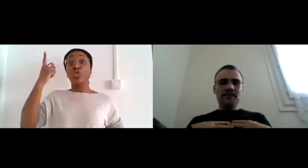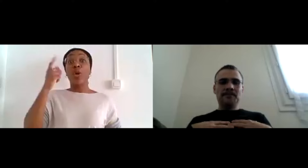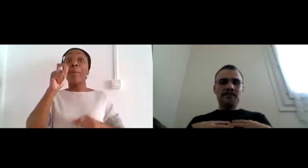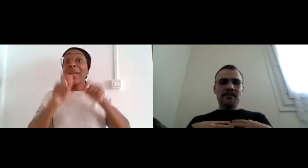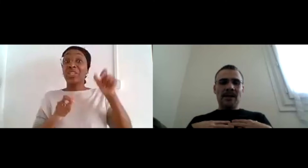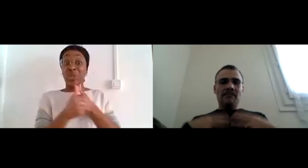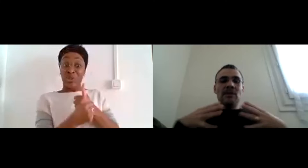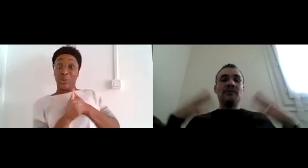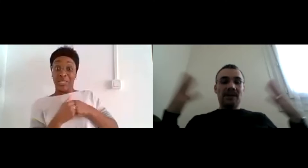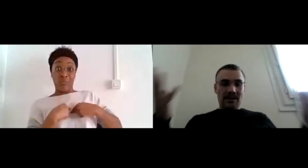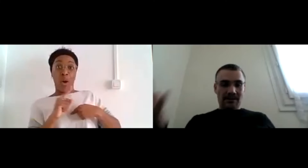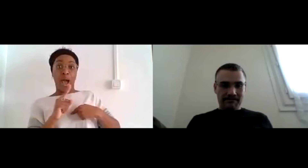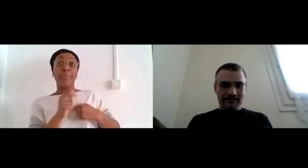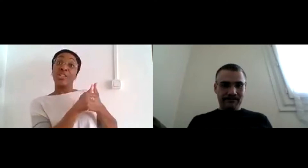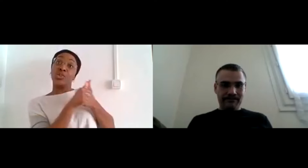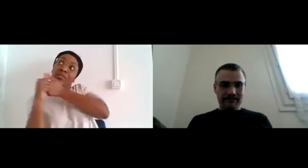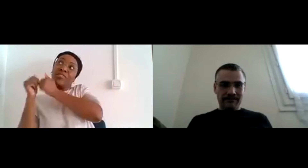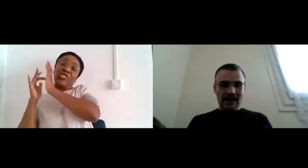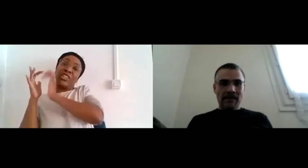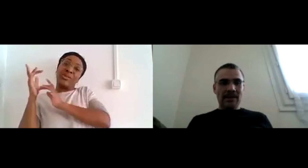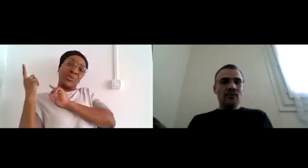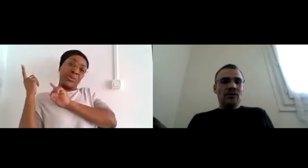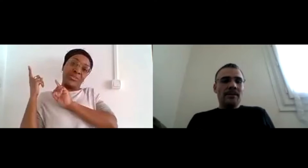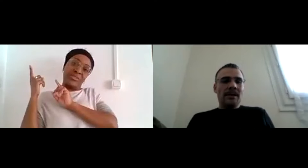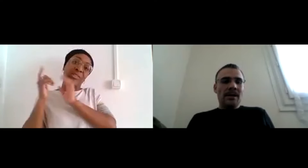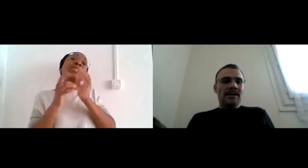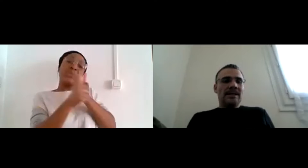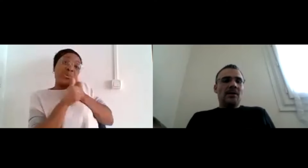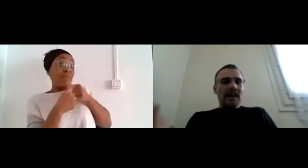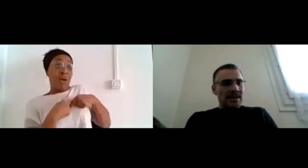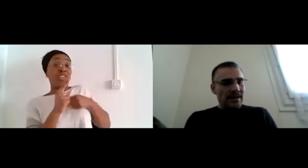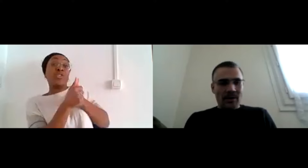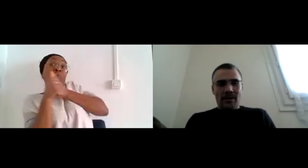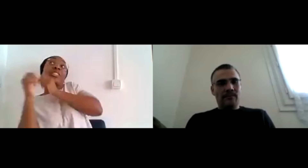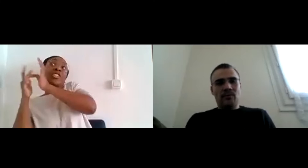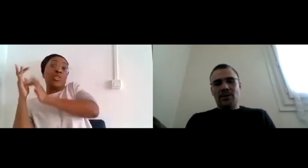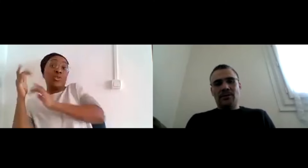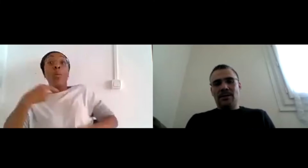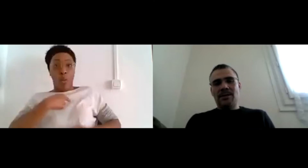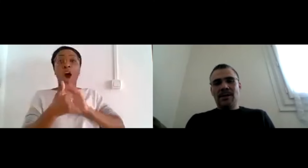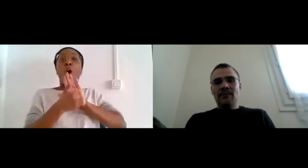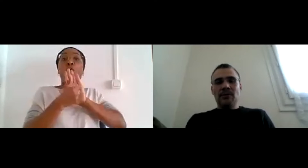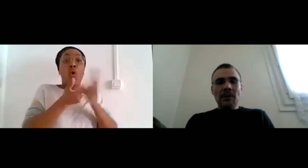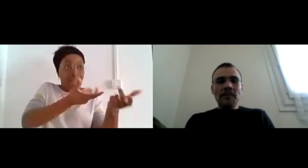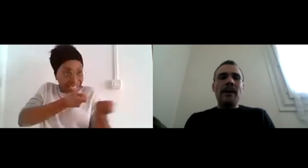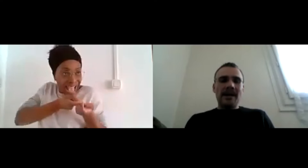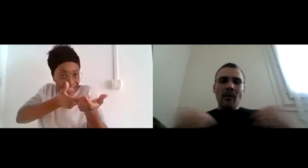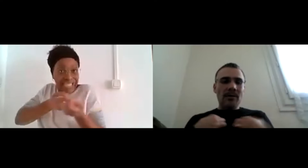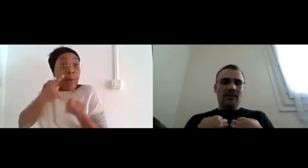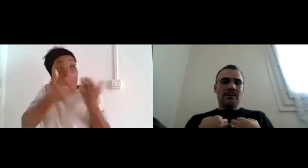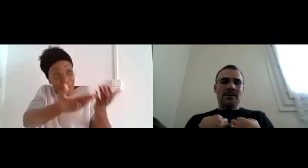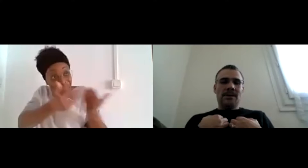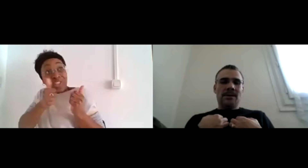nous, mais suivent Christ. Parce que nous sommes des ambassadeurs pour Jésus-Christ. Nous ne sommes pas les